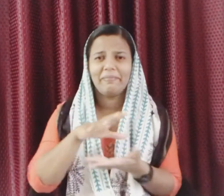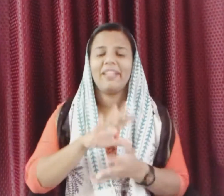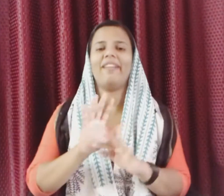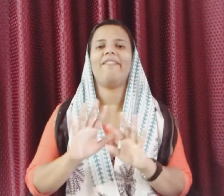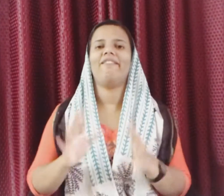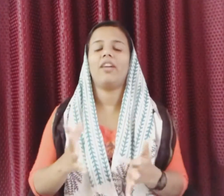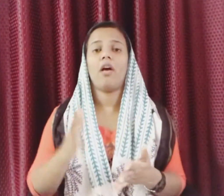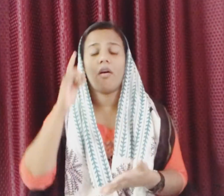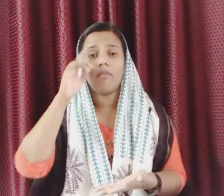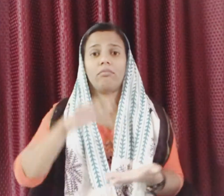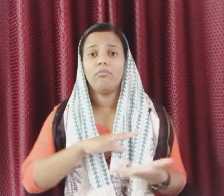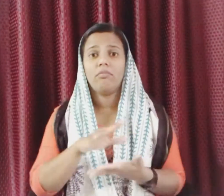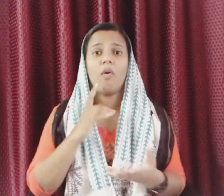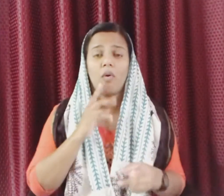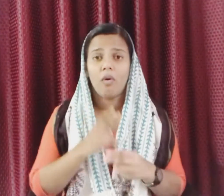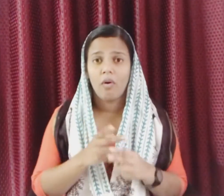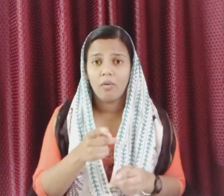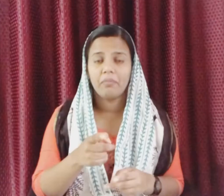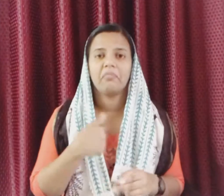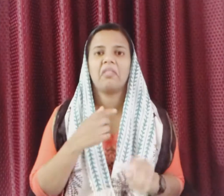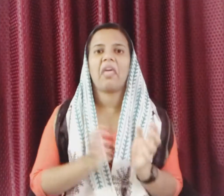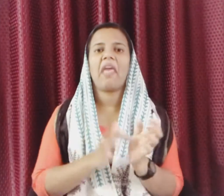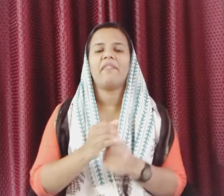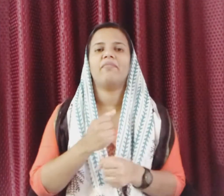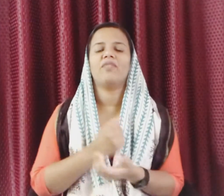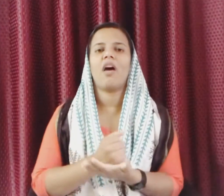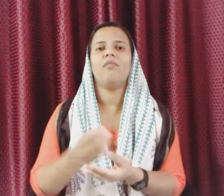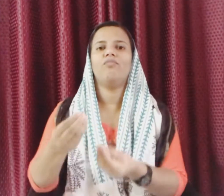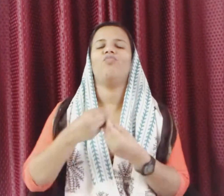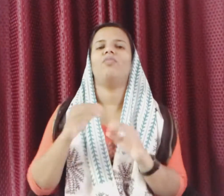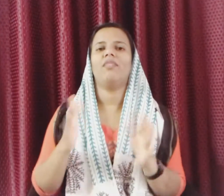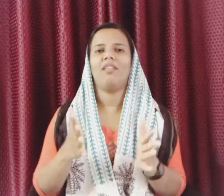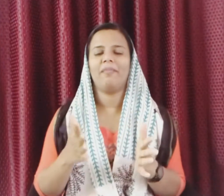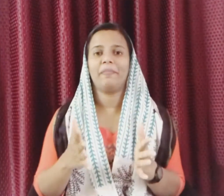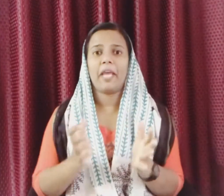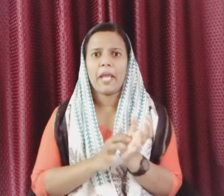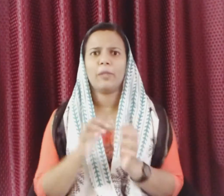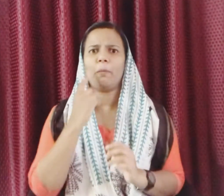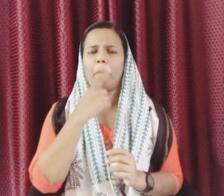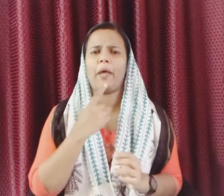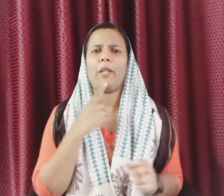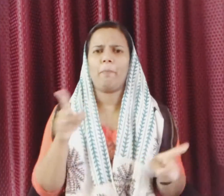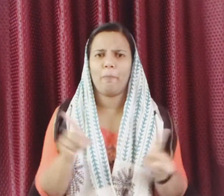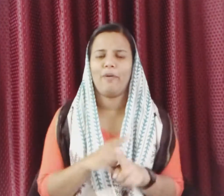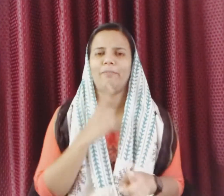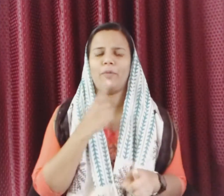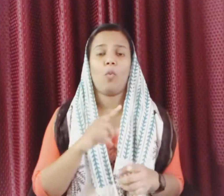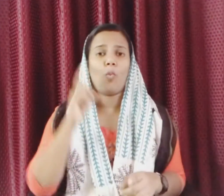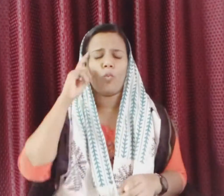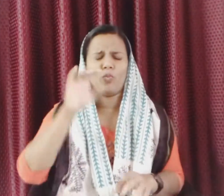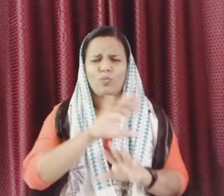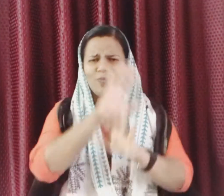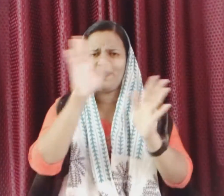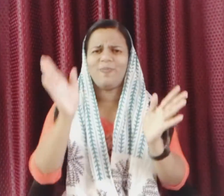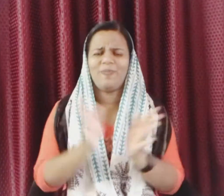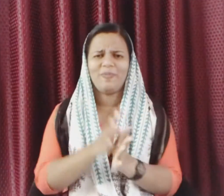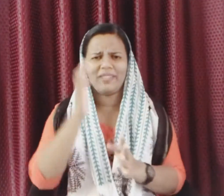ആവശ്യമില്ല. അങ്ങനെ വിചാരപ്പെട്ട് കഴിഞ്ഞാൽ അവൻ ദൈവിക പ്രൊവിഷൻസ് നമ്മുടെ ജീവിതത്തിലേക്ക് വരും. കർത്താവ് പറഞ്ഞത് നമ്മൾ ഏറ്റു പറഞ്ഞു. കർത്താവ് പറഞ്ഞിട്ടുണ്ട് ഒന്നിനെക്കുറിച്ചും